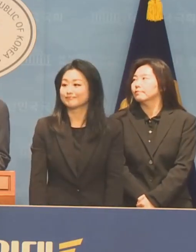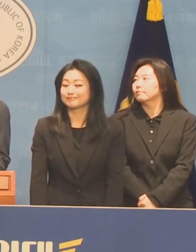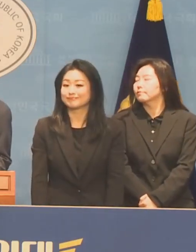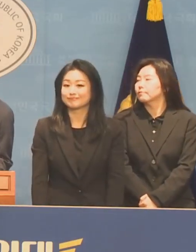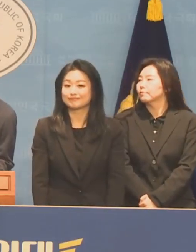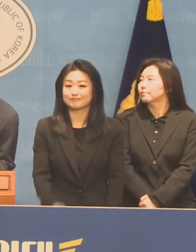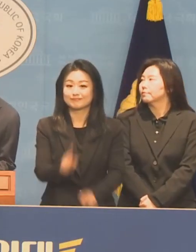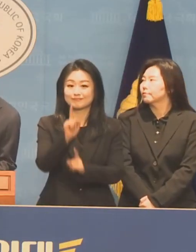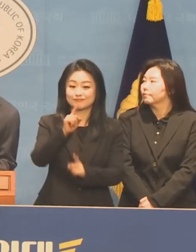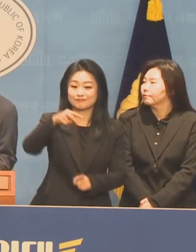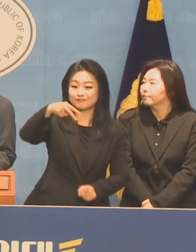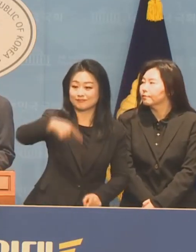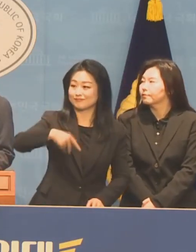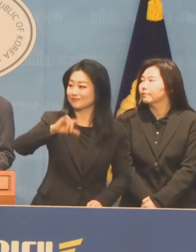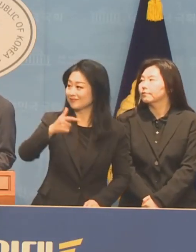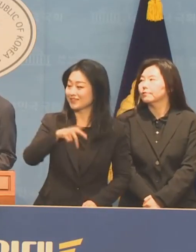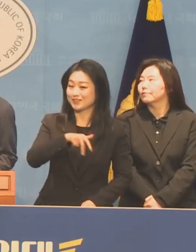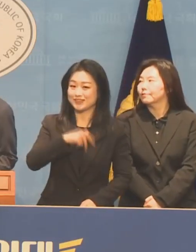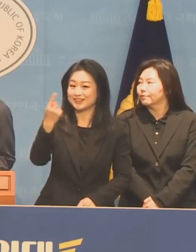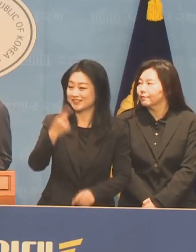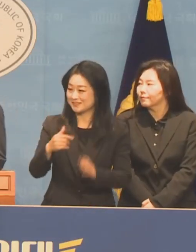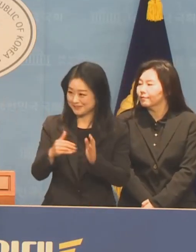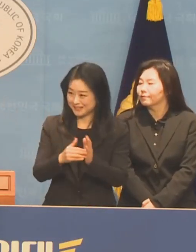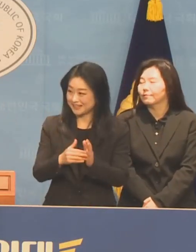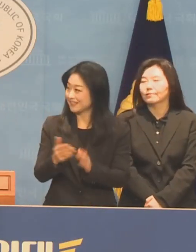이수진 의원님께서 오셨습니다.